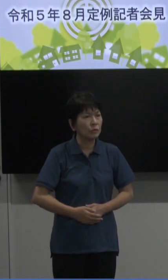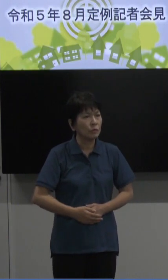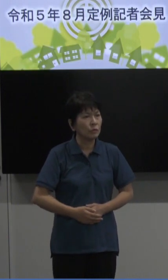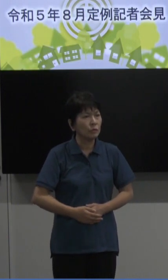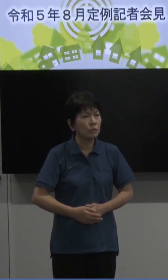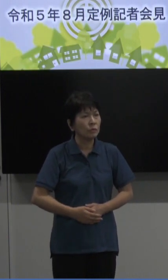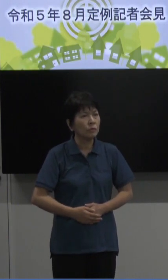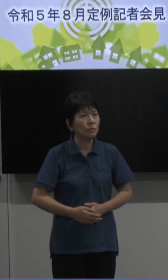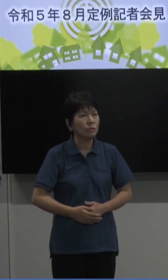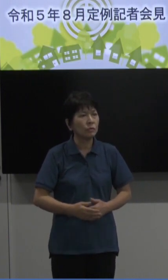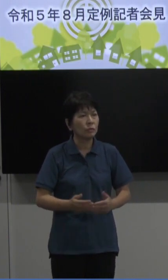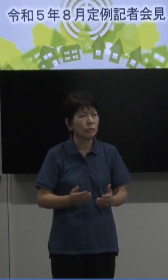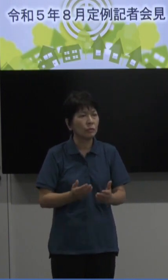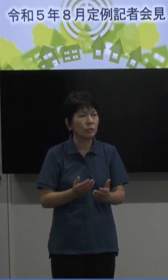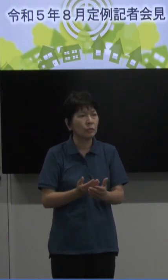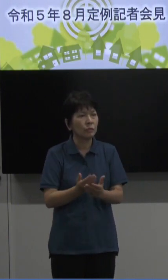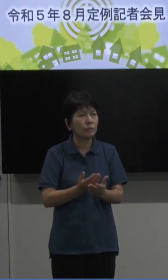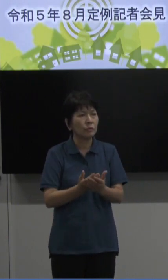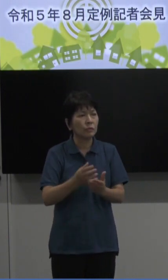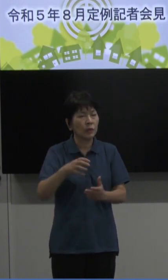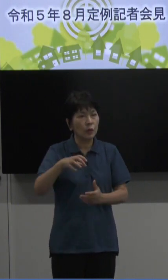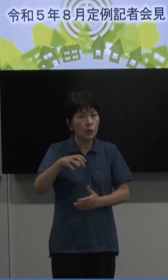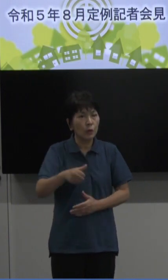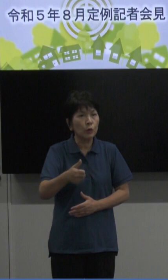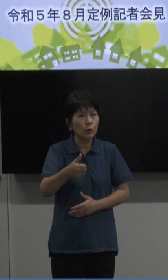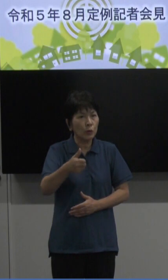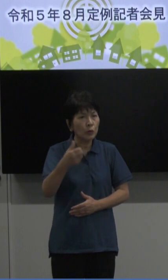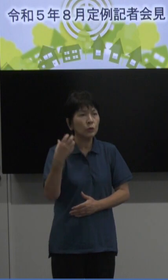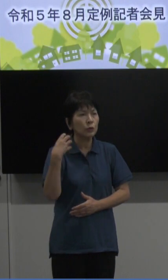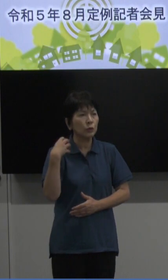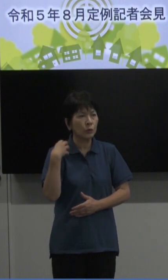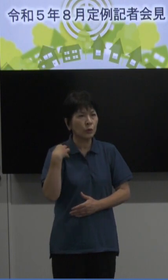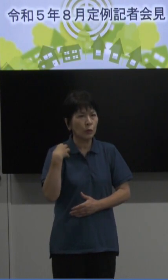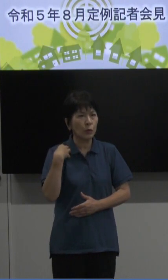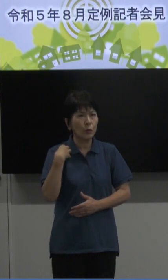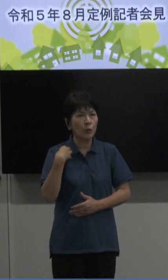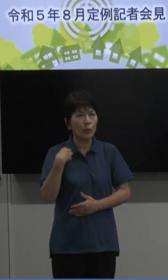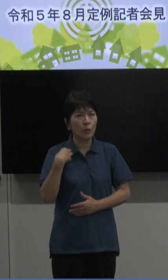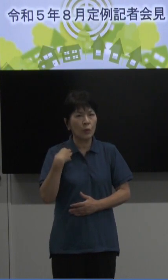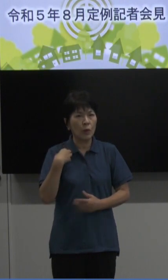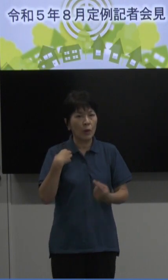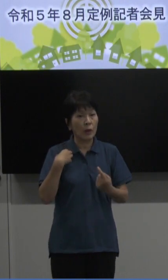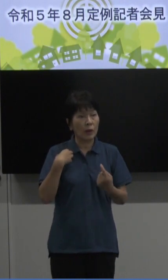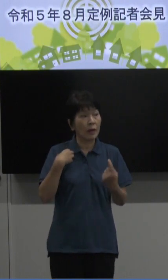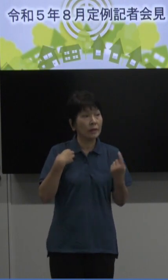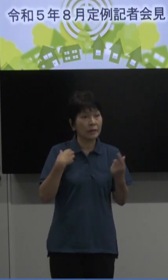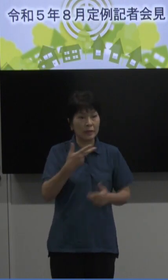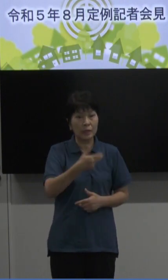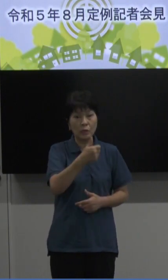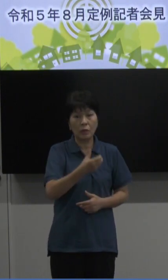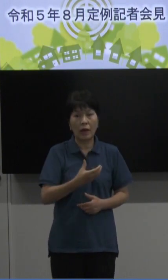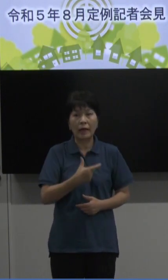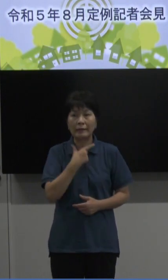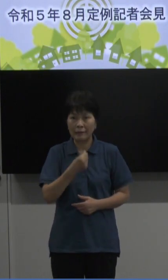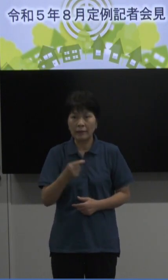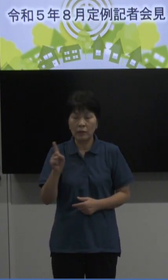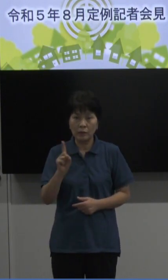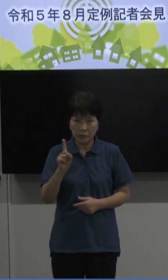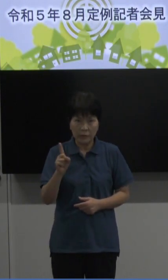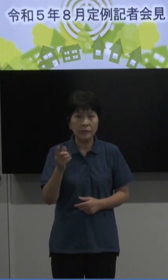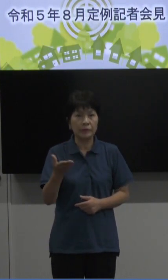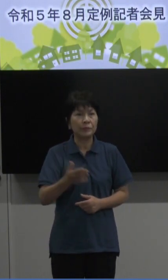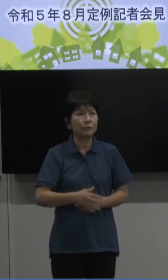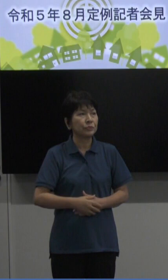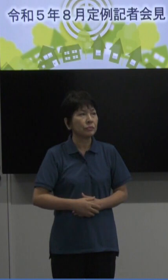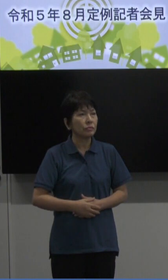そういうボートレース企業局長がこう担う役割として市長ご自身が期待している部分というのは、どういうところですか。 ご存じの